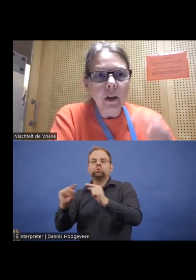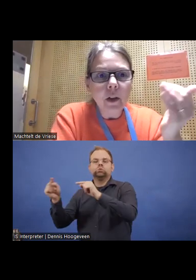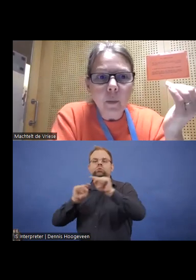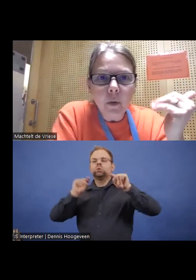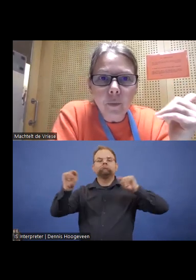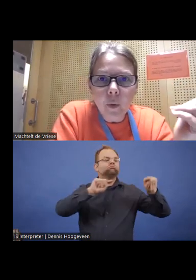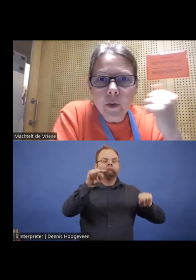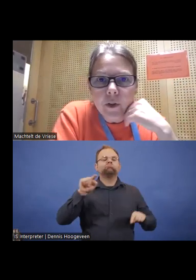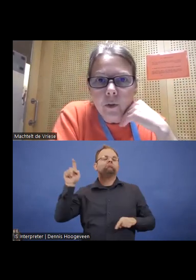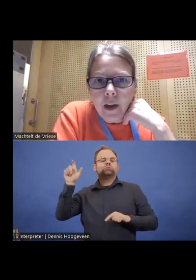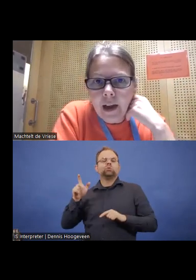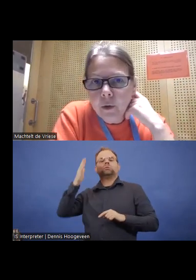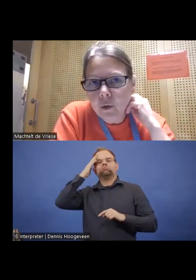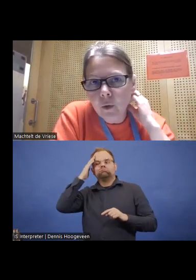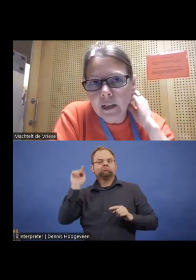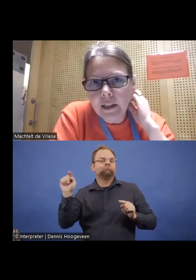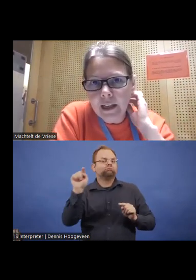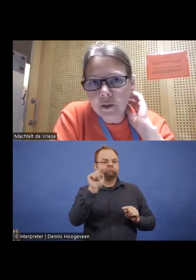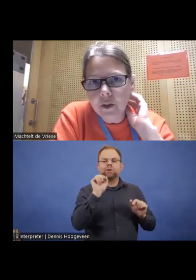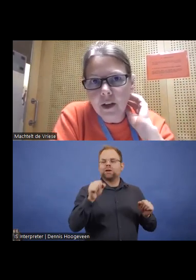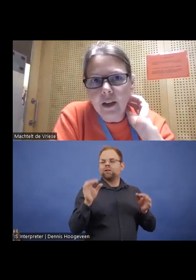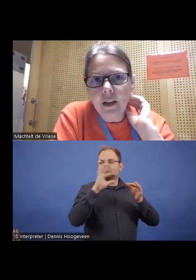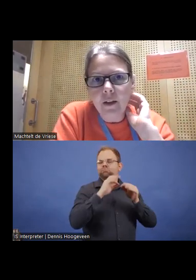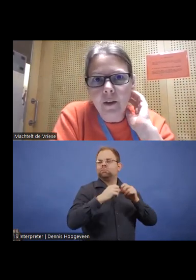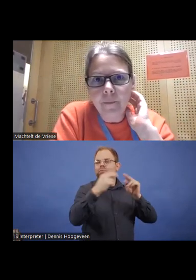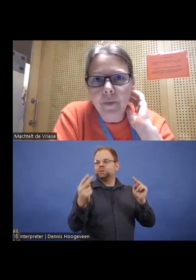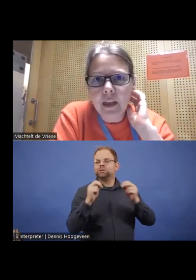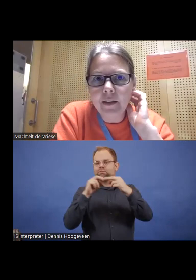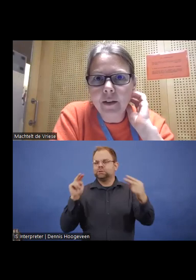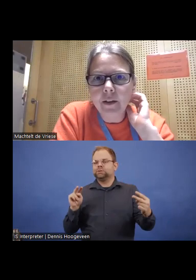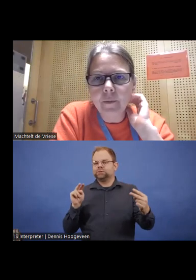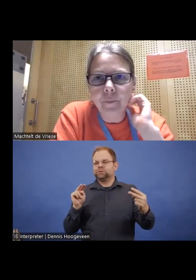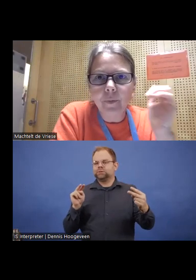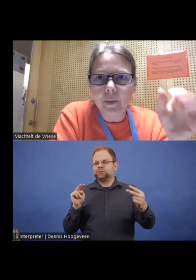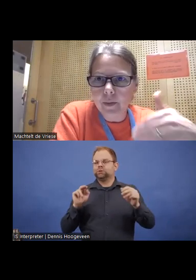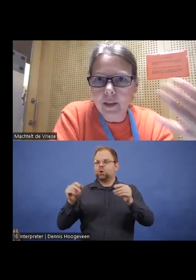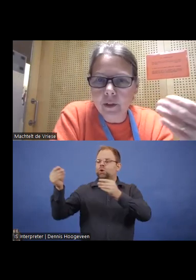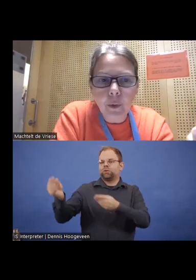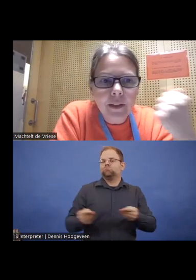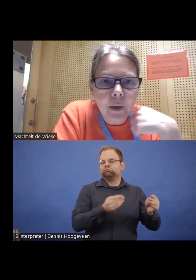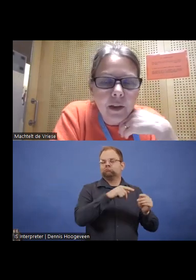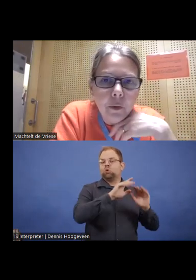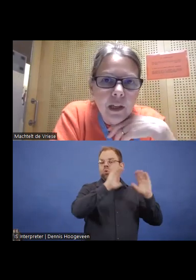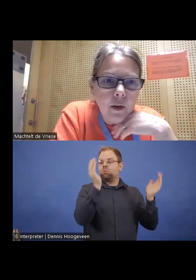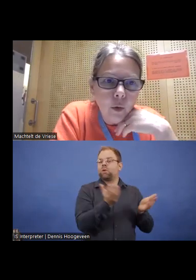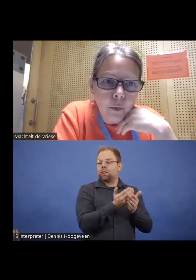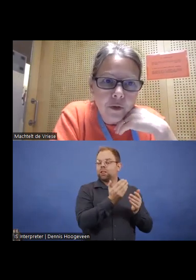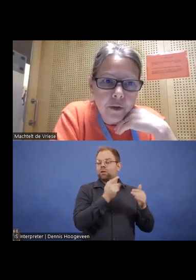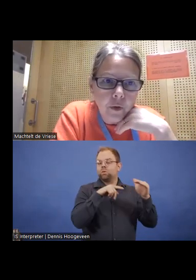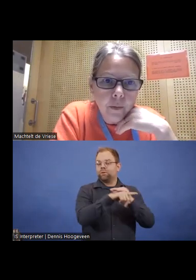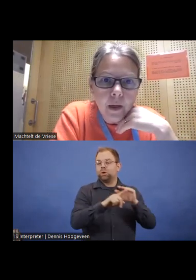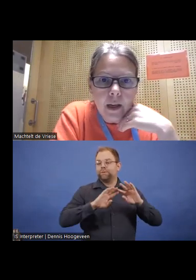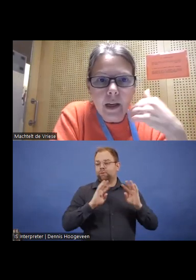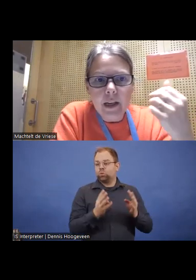asegurarnos que toda esta información puede ser usada en el Foro Global de Discapacidad